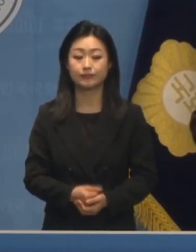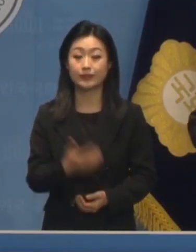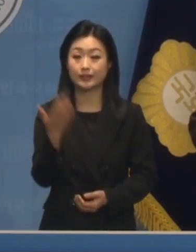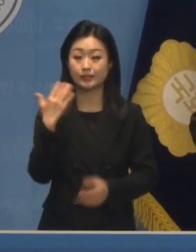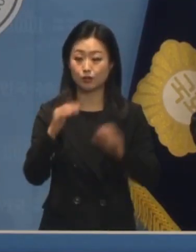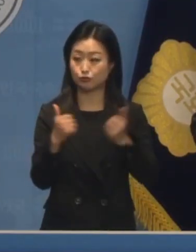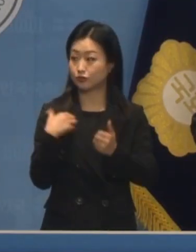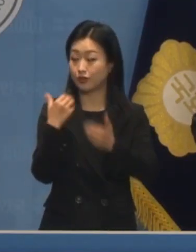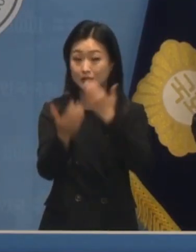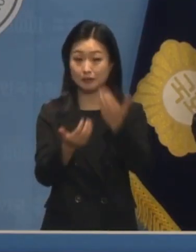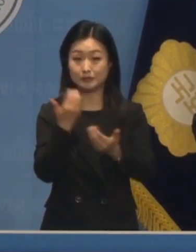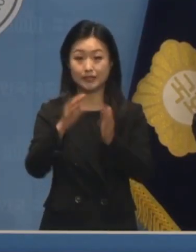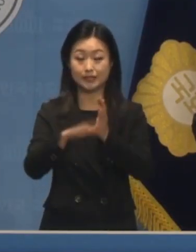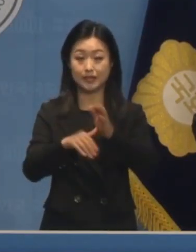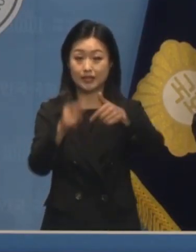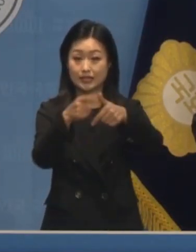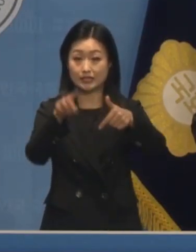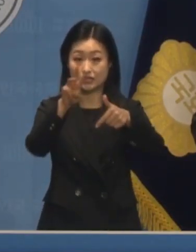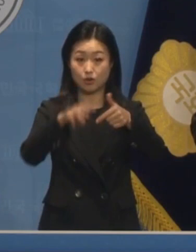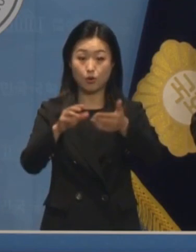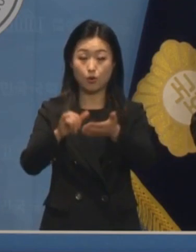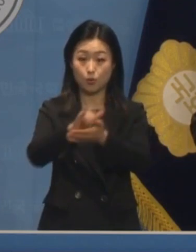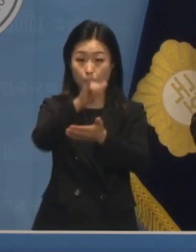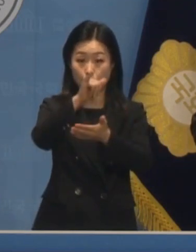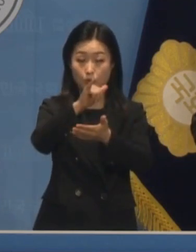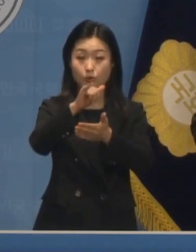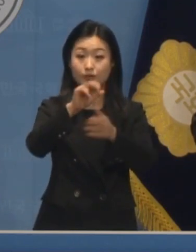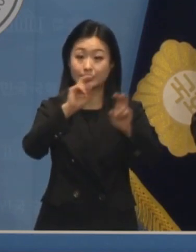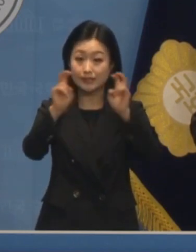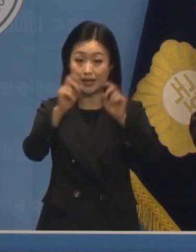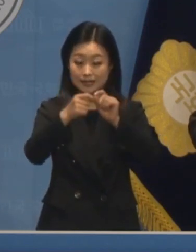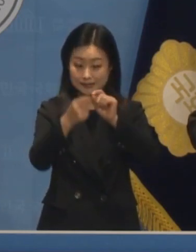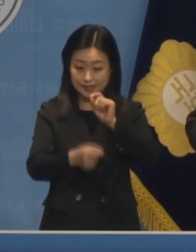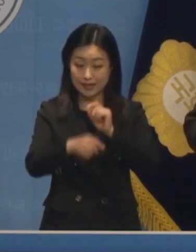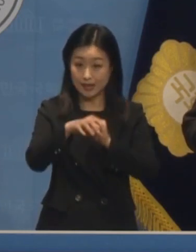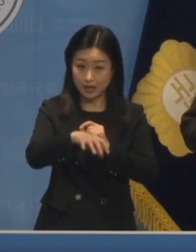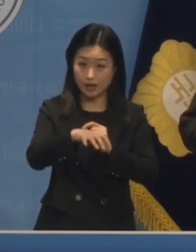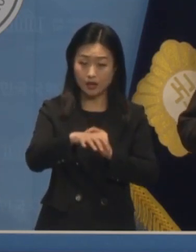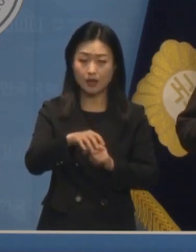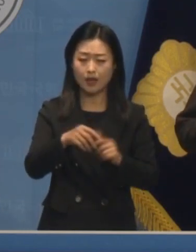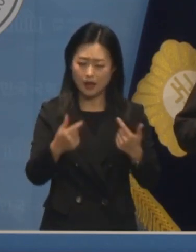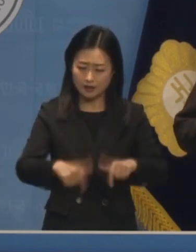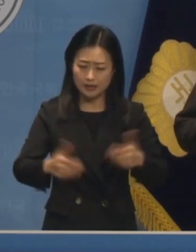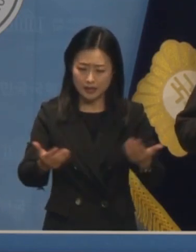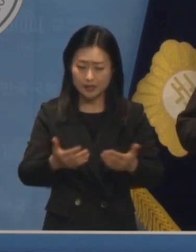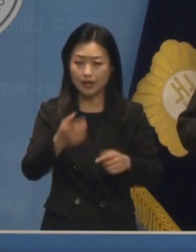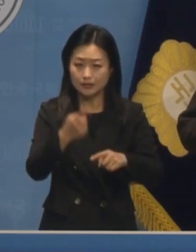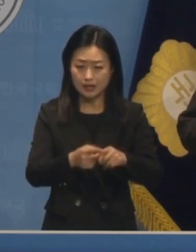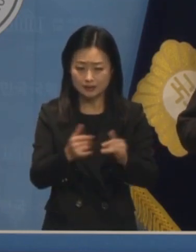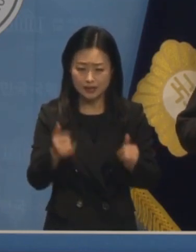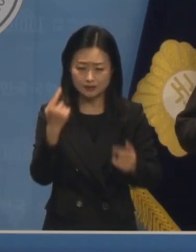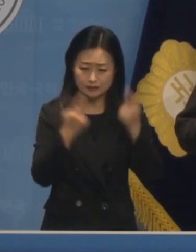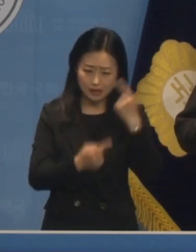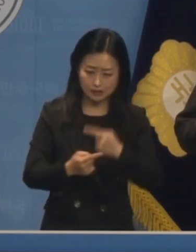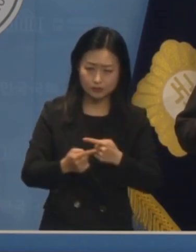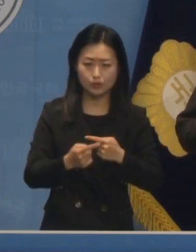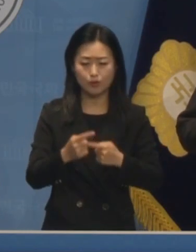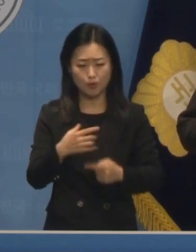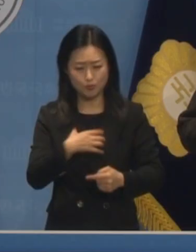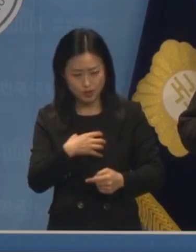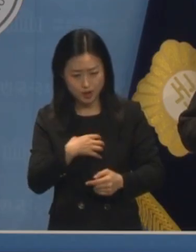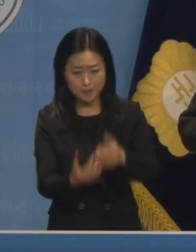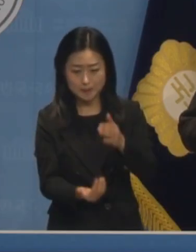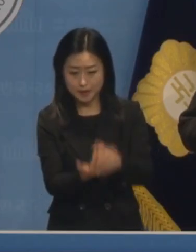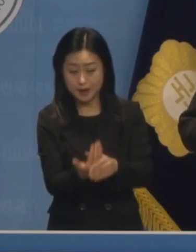국정감사에서 인천공항공사 자회사가 자전 산재 높은 이들 때문에 현원이 계속 미달되고 있는데